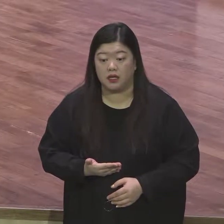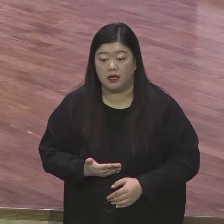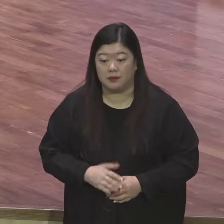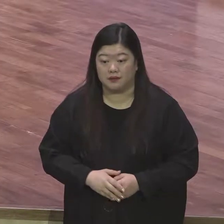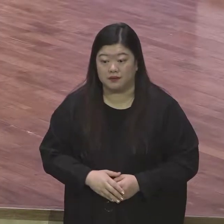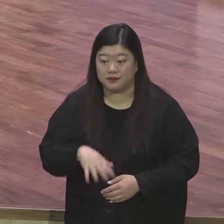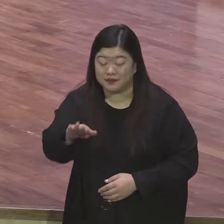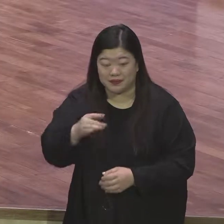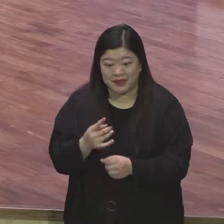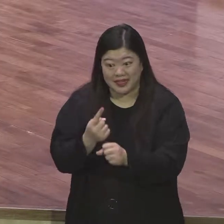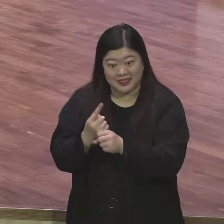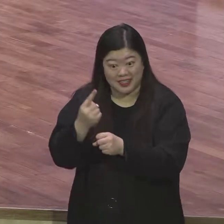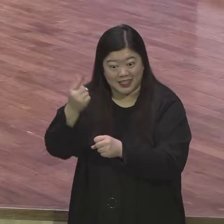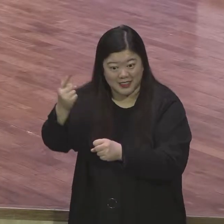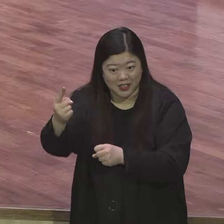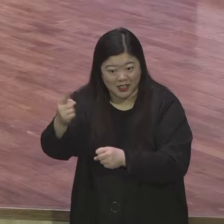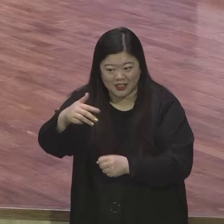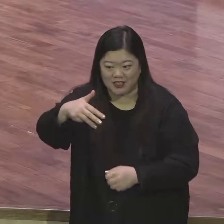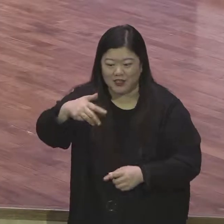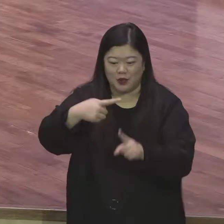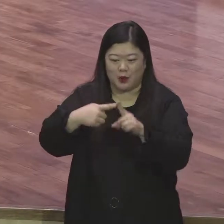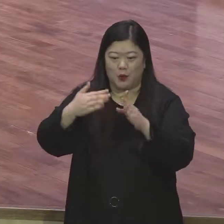청지기 임명하는 이제